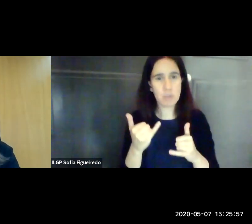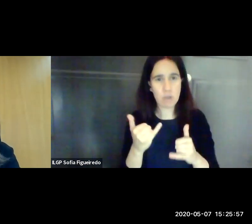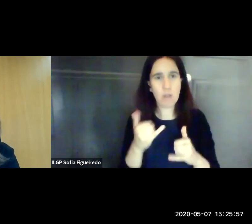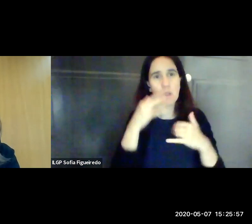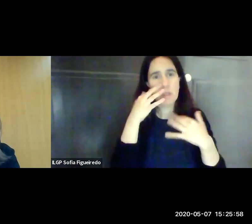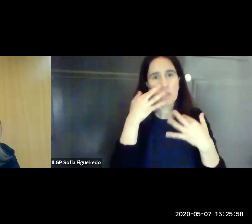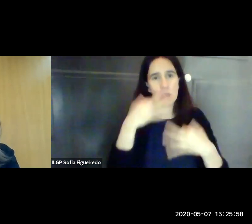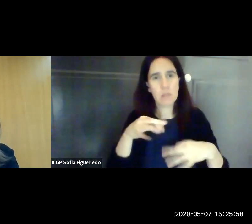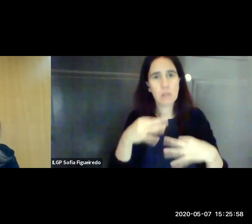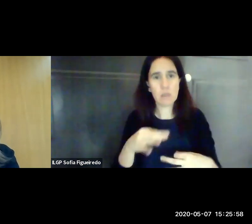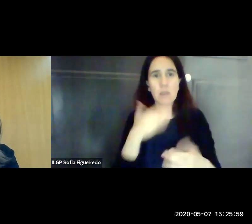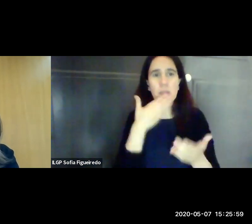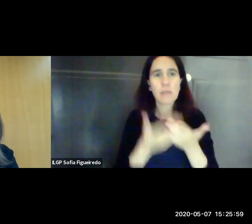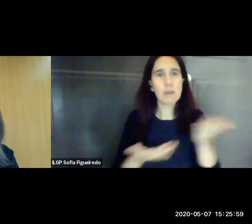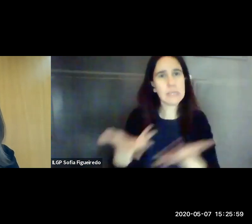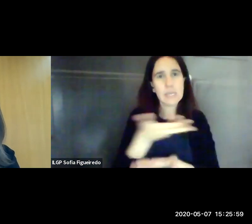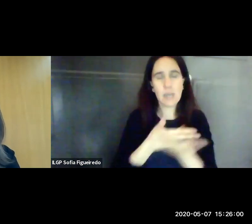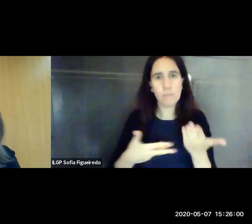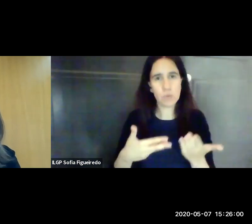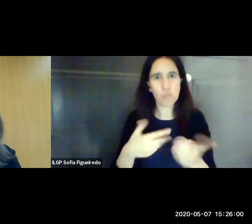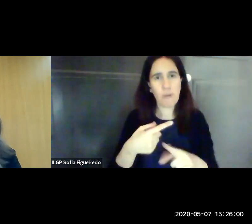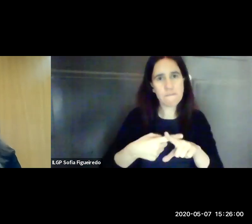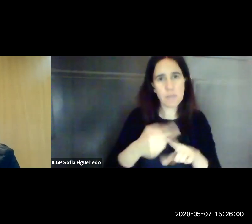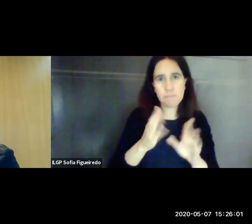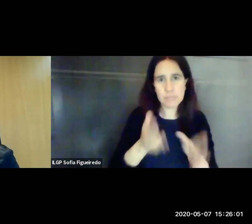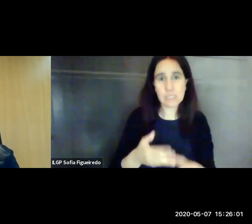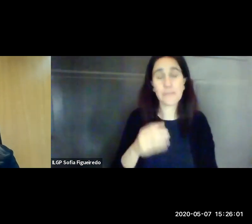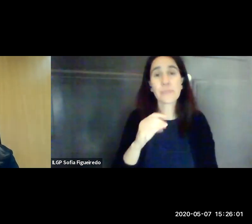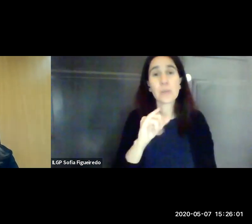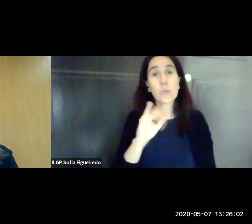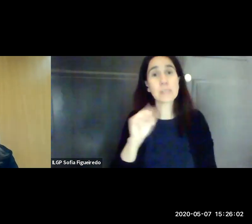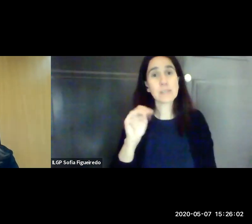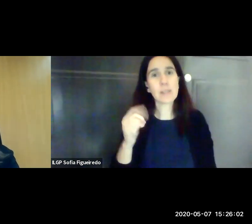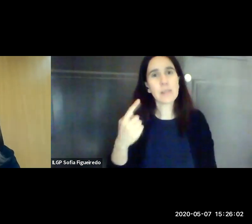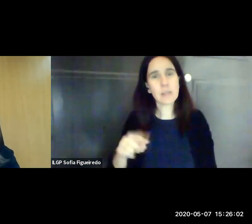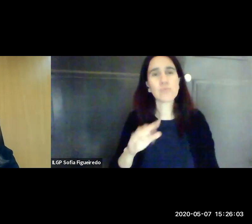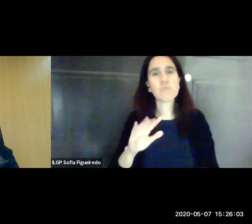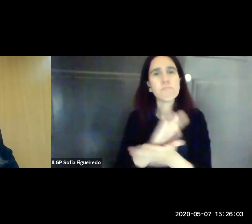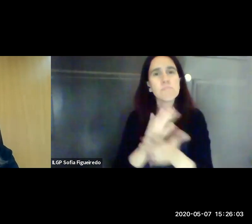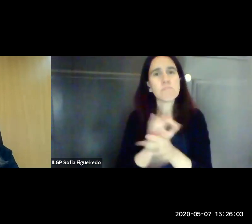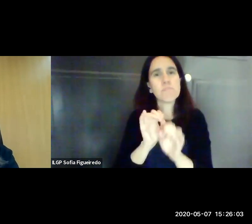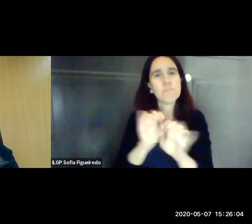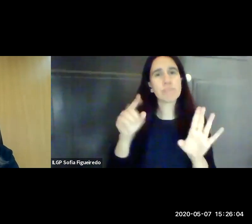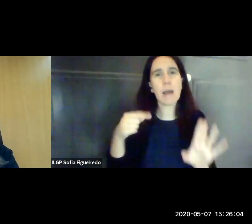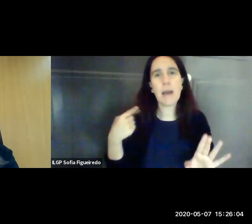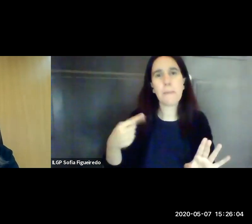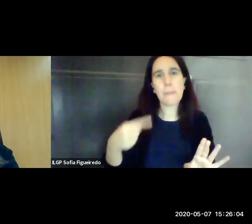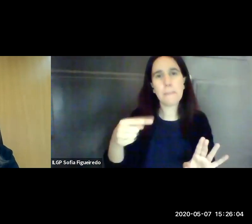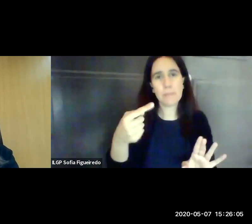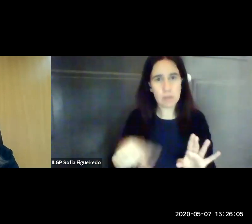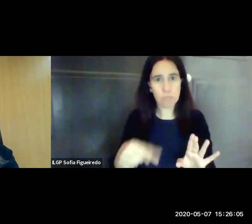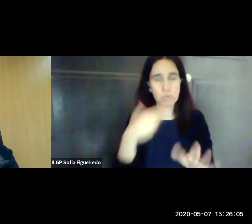e apelativo. No ICE nós temos uma newsletter diária, o que se revela